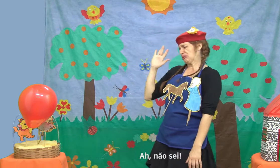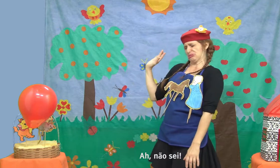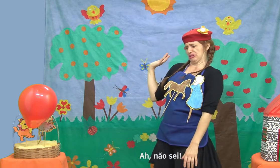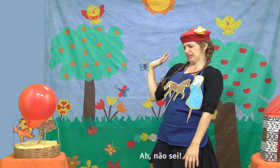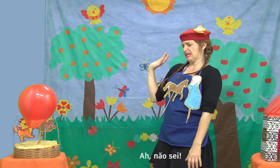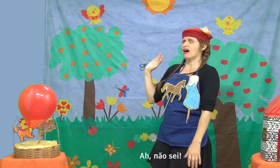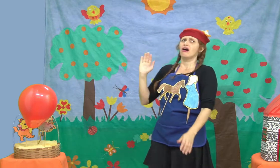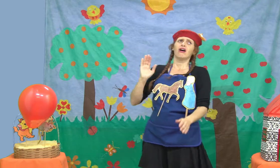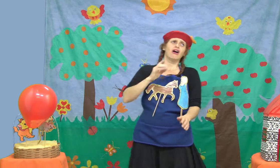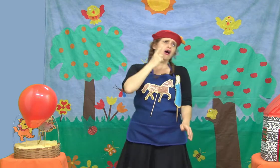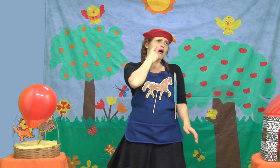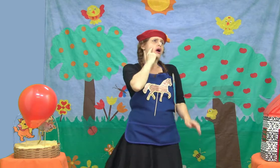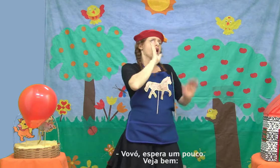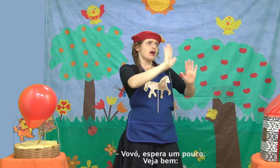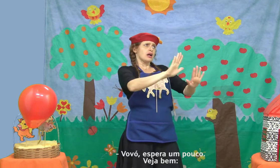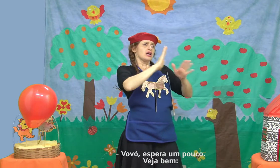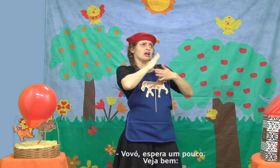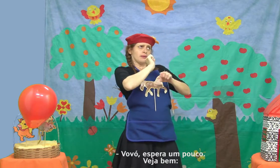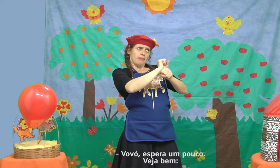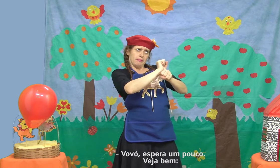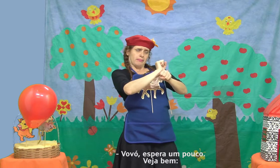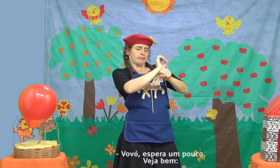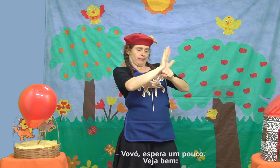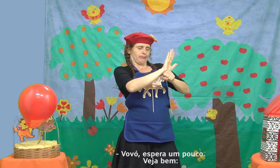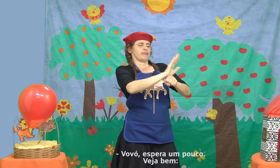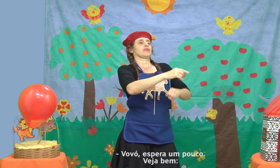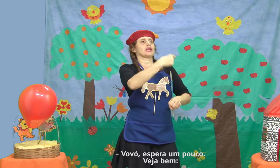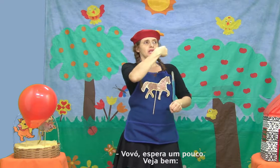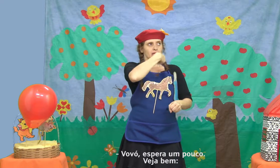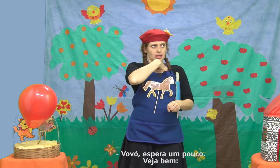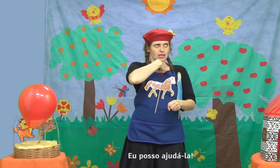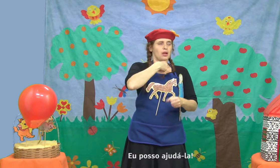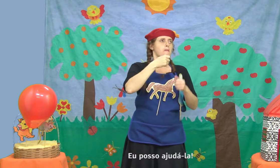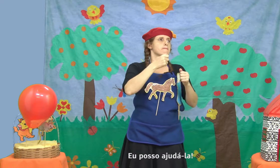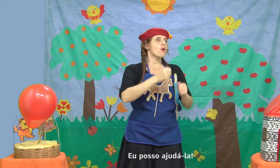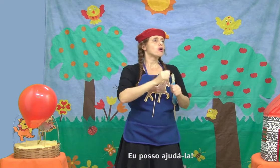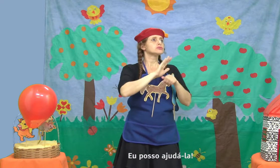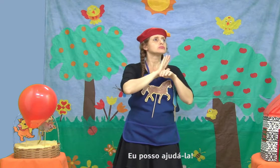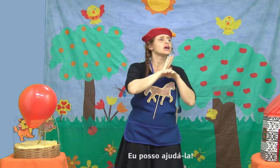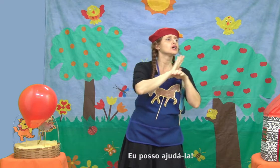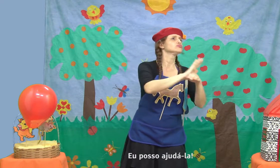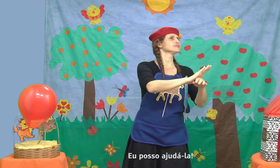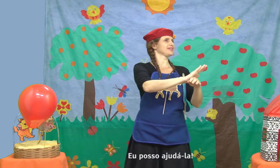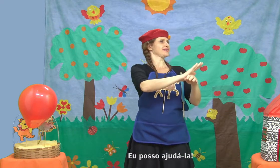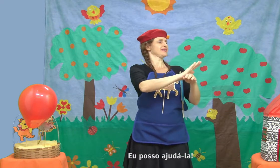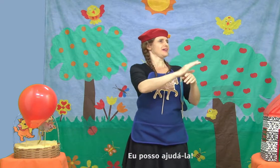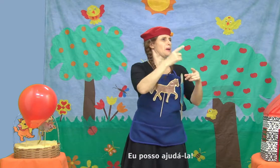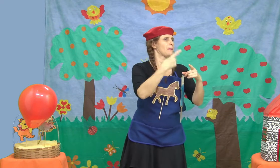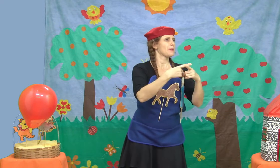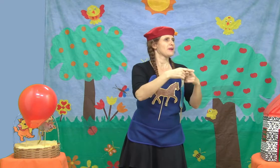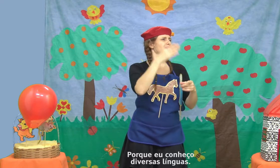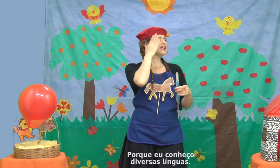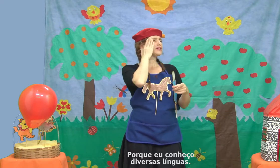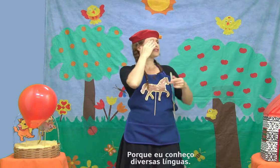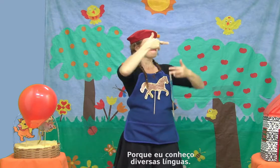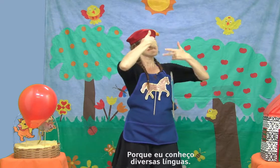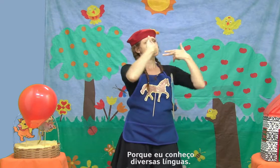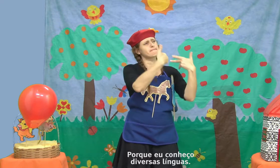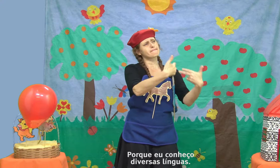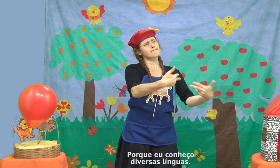sei o vovô espera um pouco veja bem eu posso ajudá la porque eu conheço